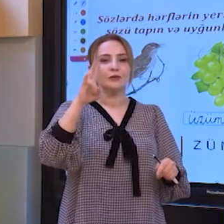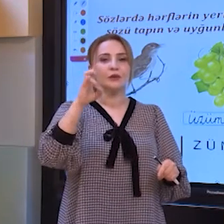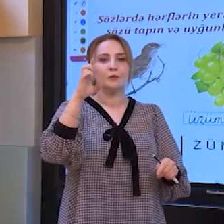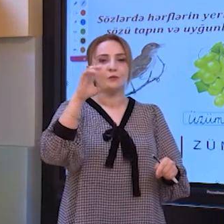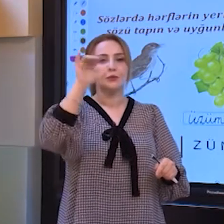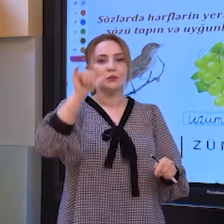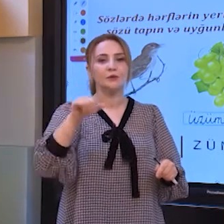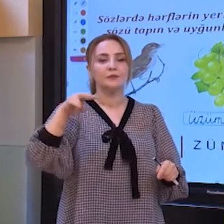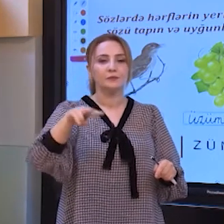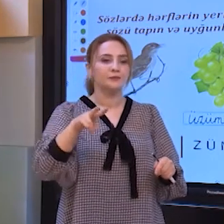sümbül.